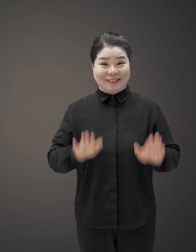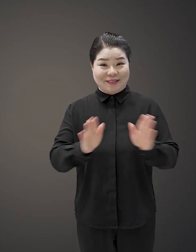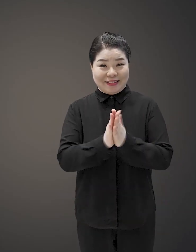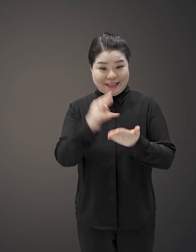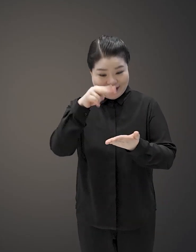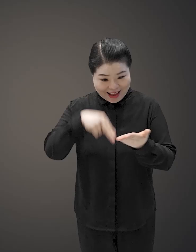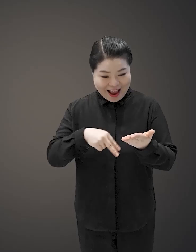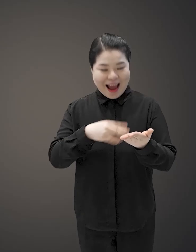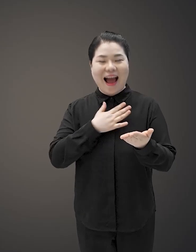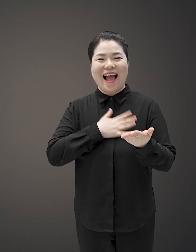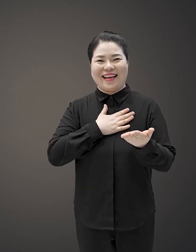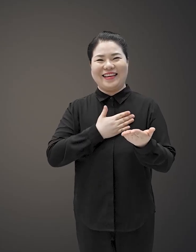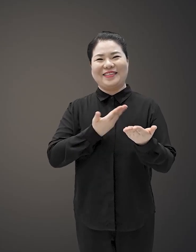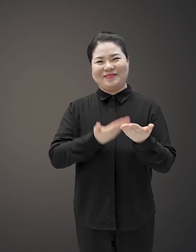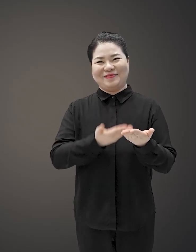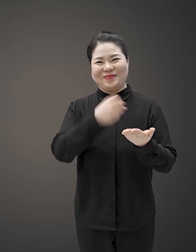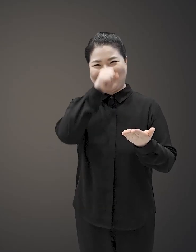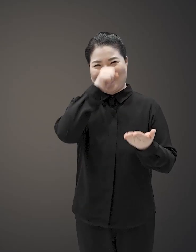참 다행이다.